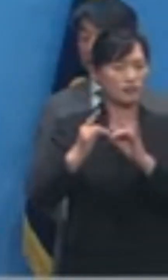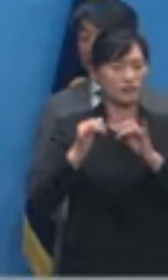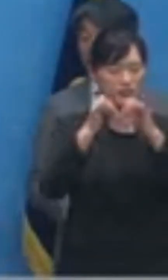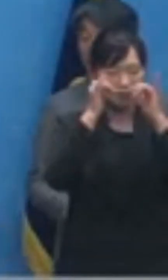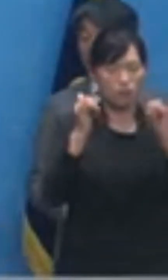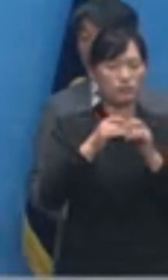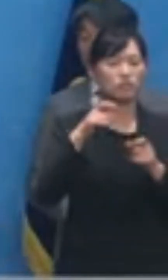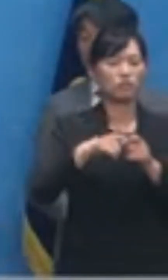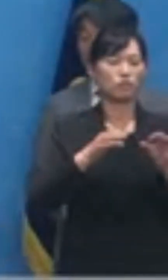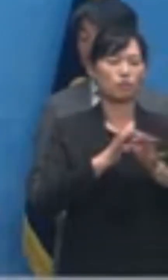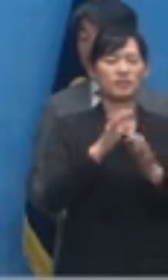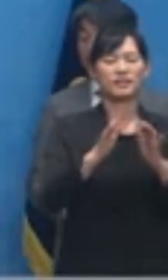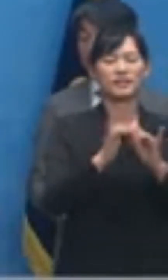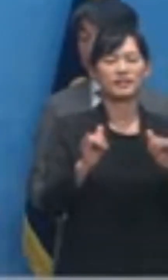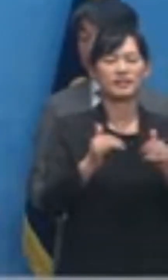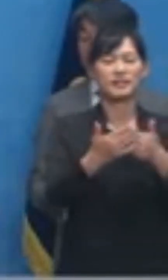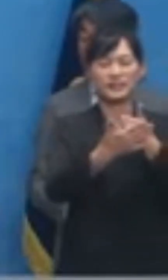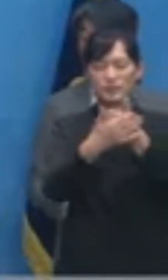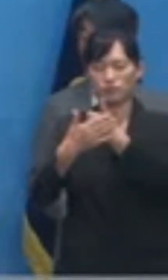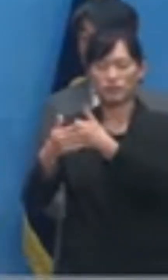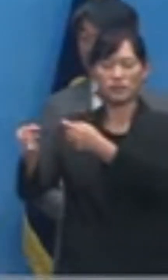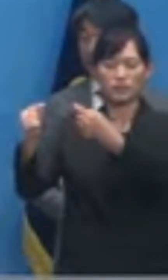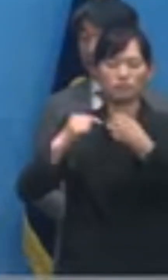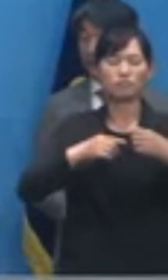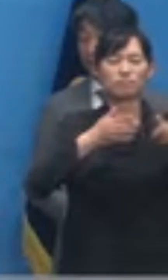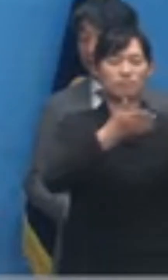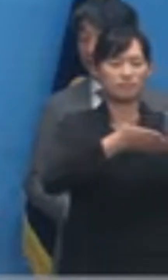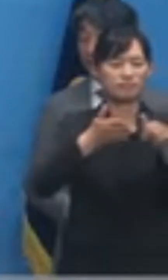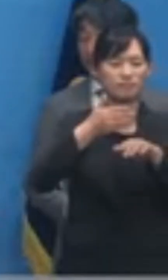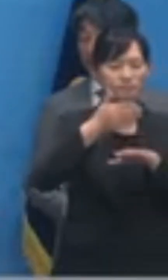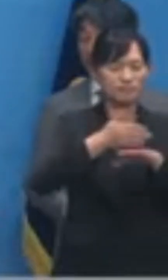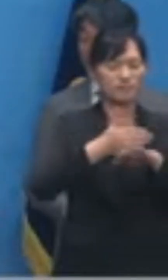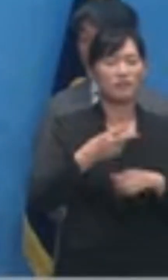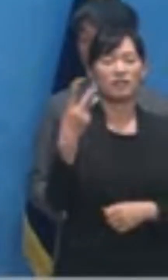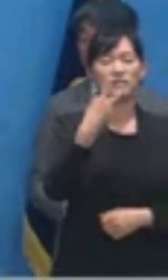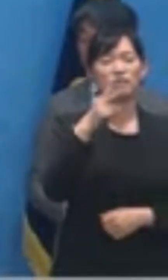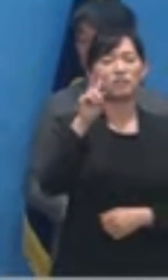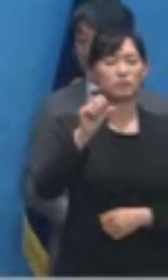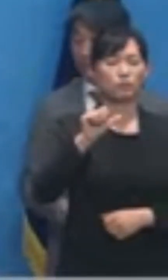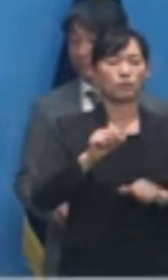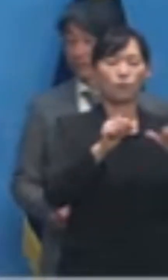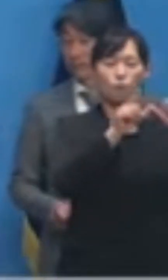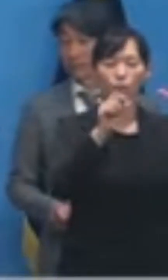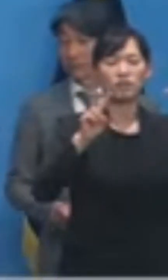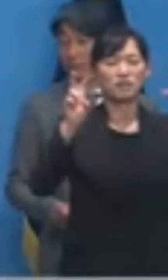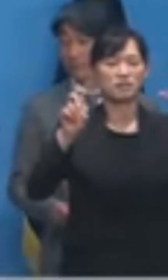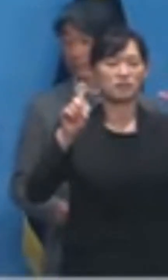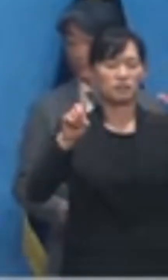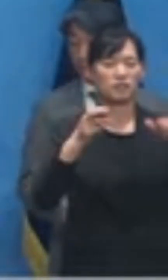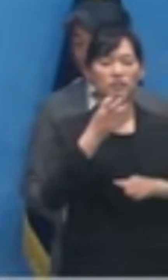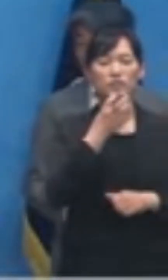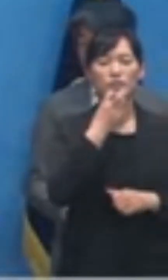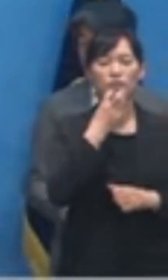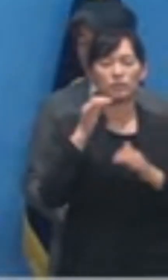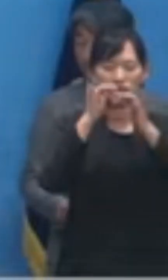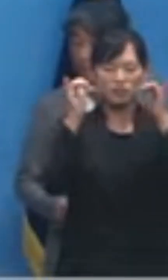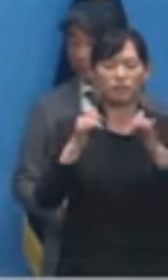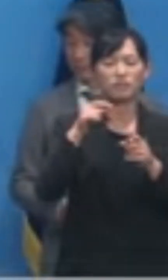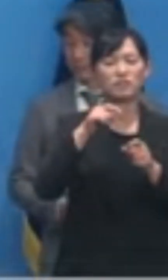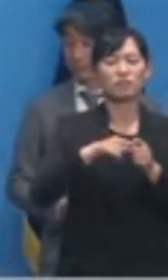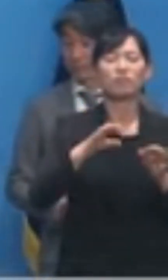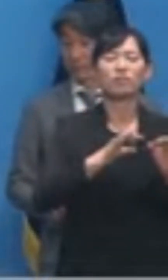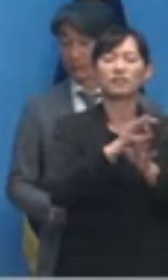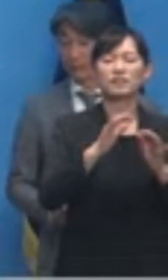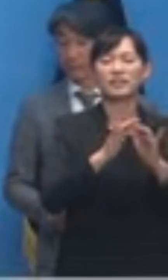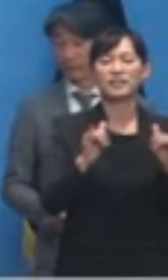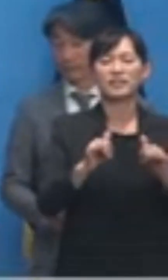사회적 경제인들의 지지와 참여 부탁드립니다. 감사합니다. 2025년 5월 21일 서울 사회적 경제인 시민의